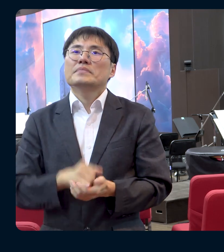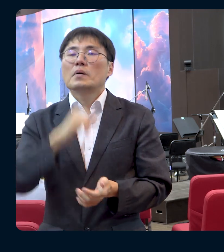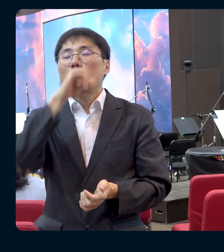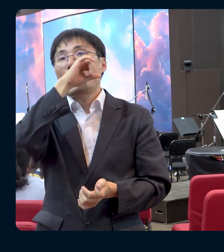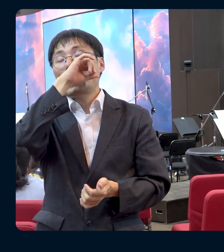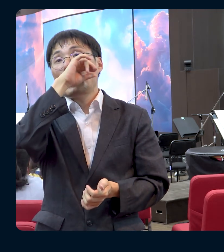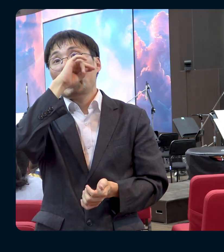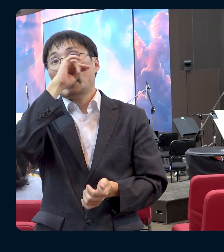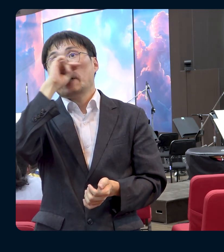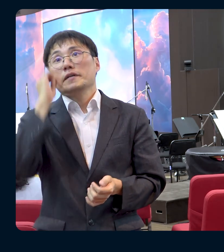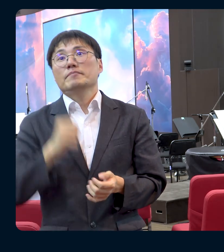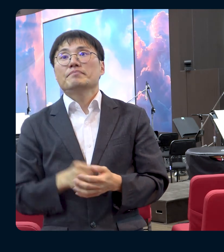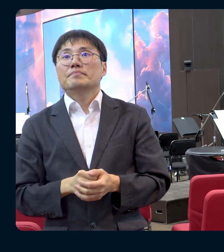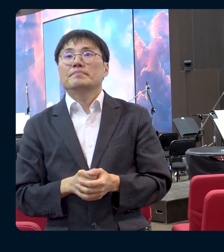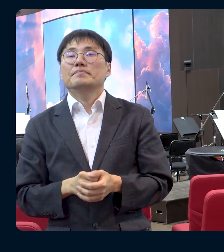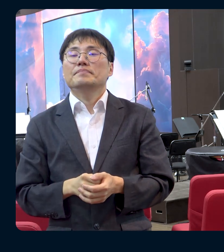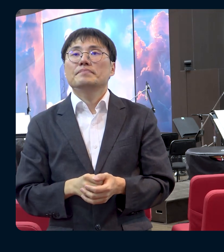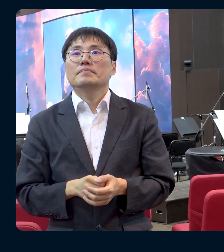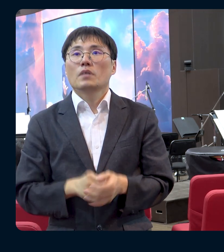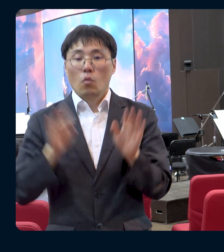놀랐어요.